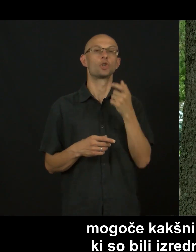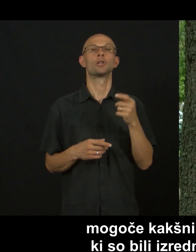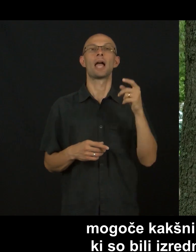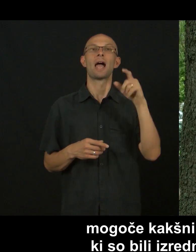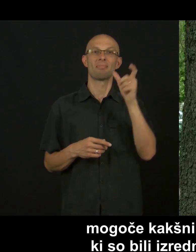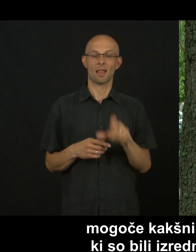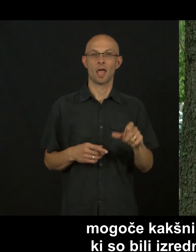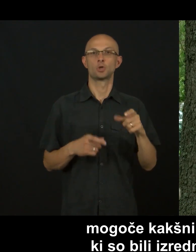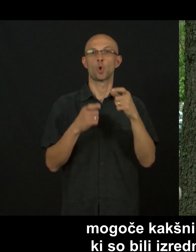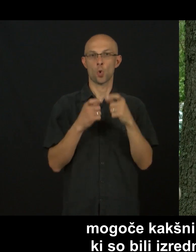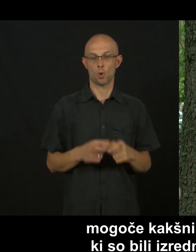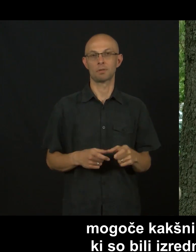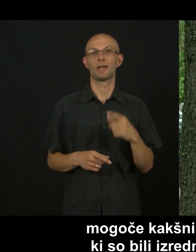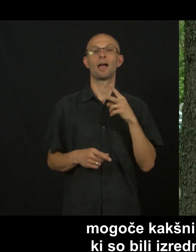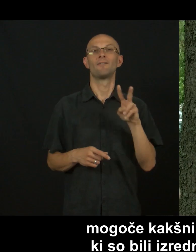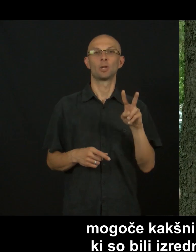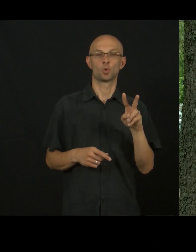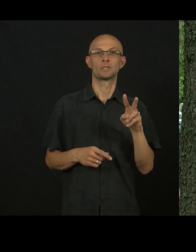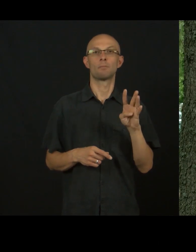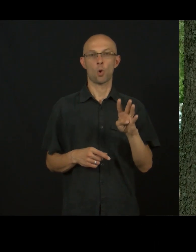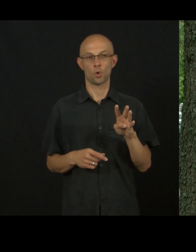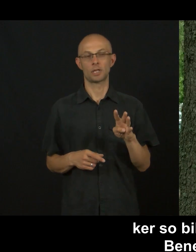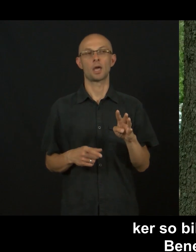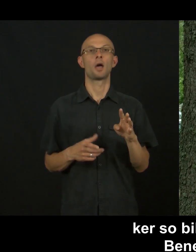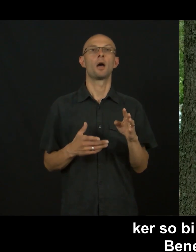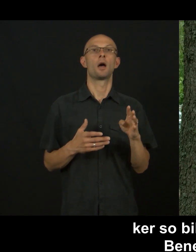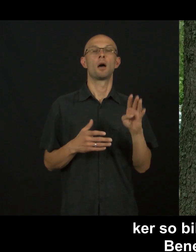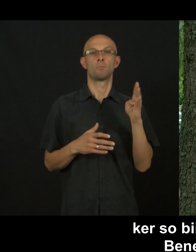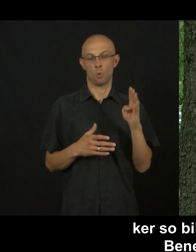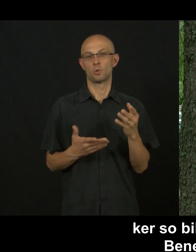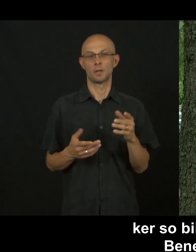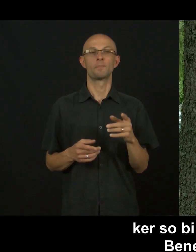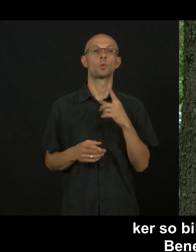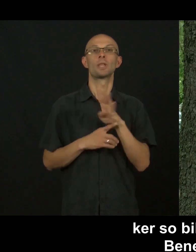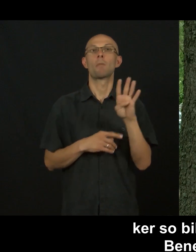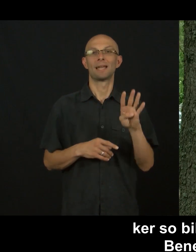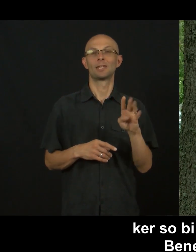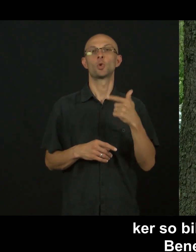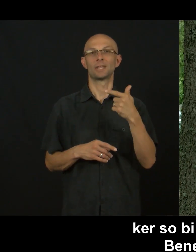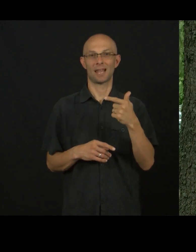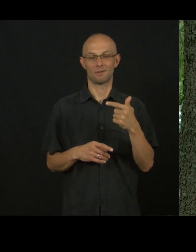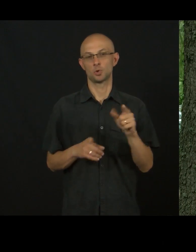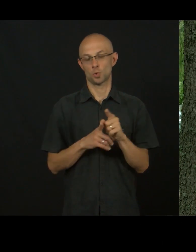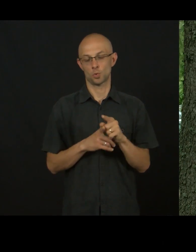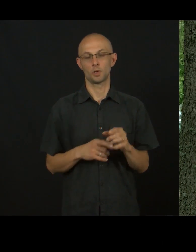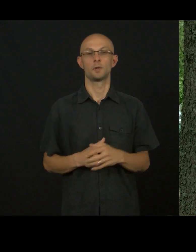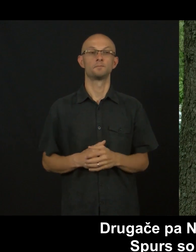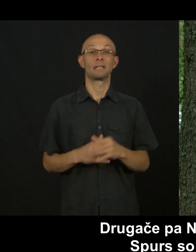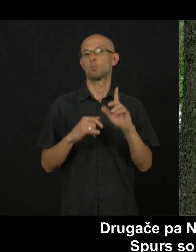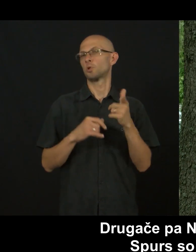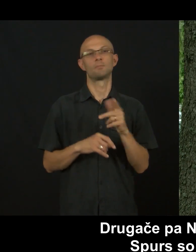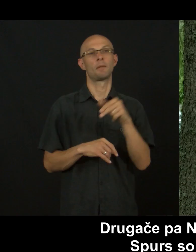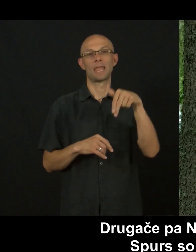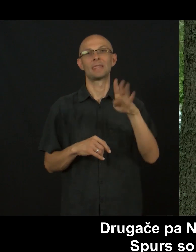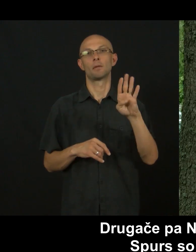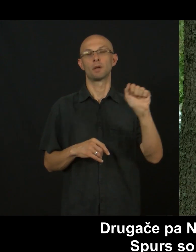italijanski klubi, ki so bili izredno močni, Virtus Bologna, ja, ki so bili res močni klubi, Benetton Treviso. Drugač